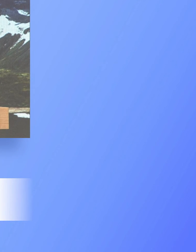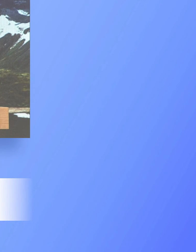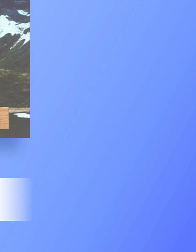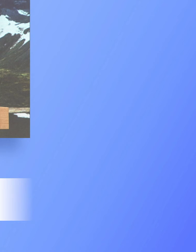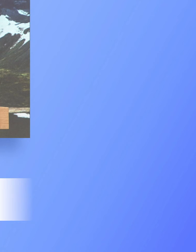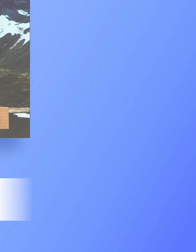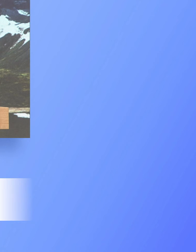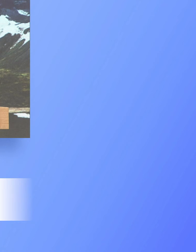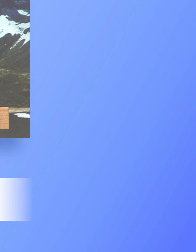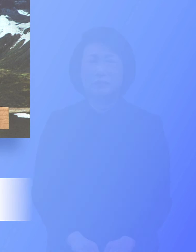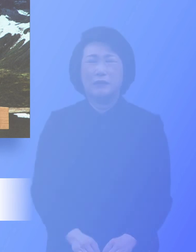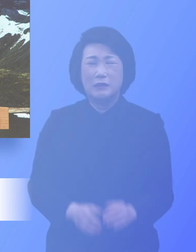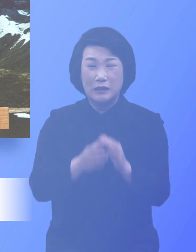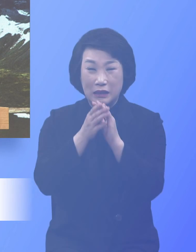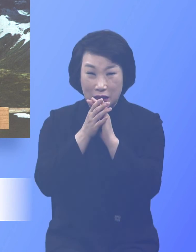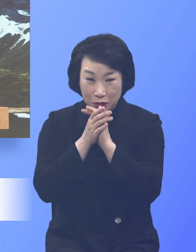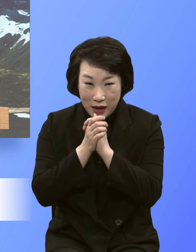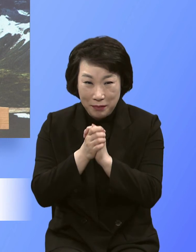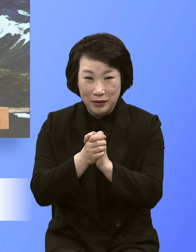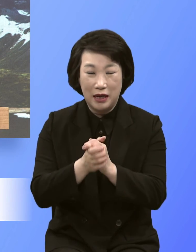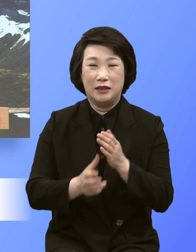내 주 예수님,